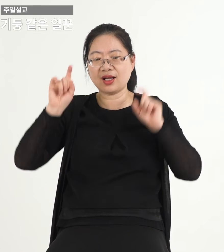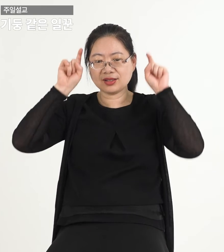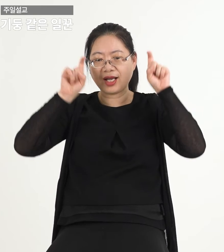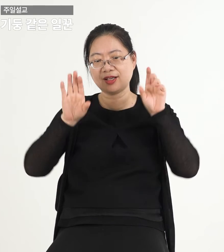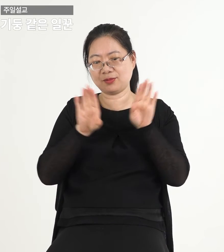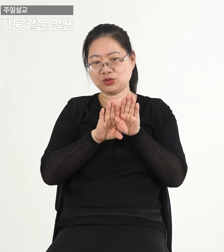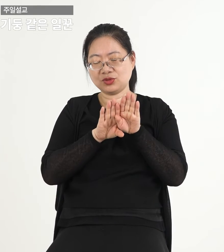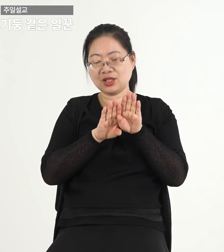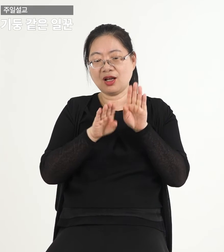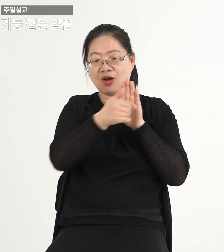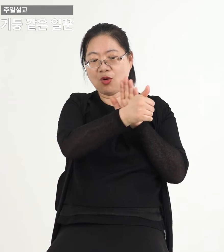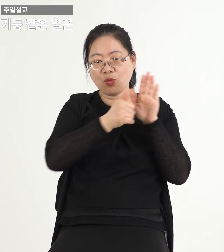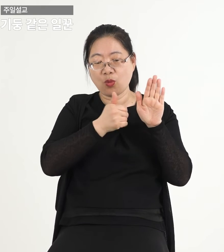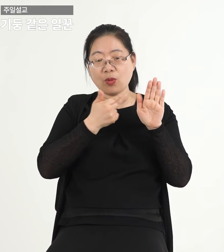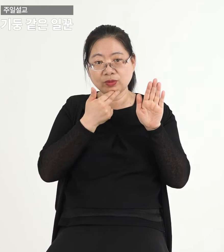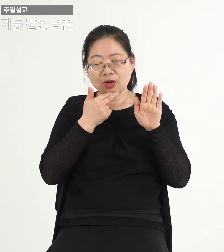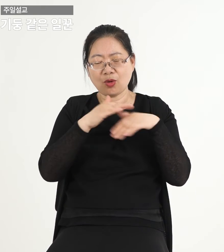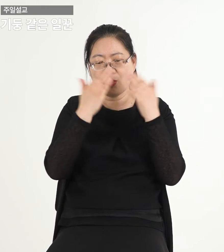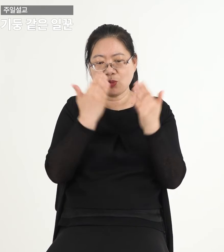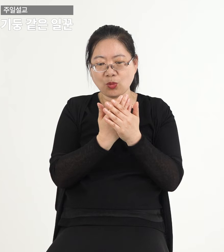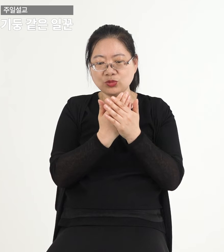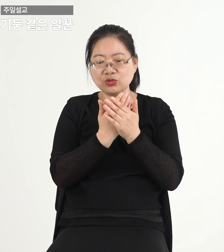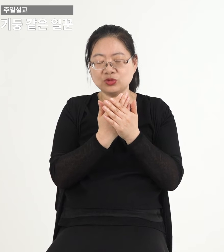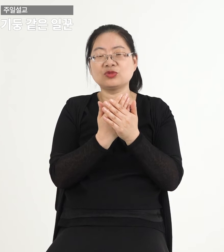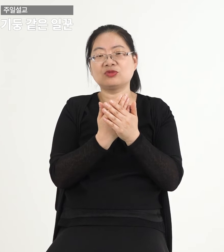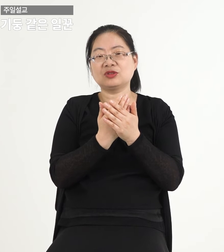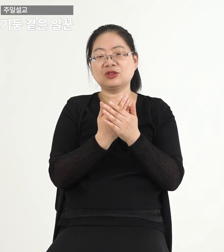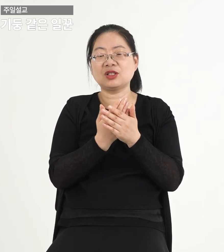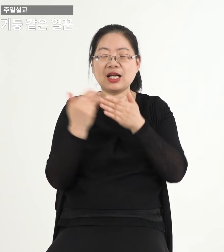들어오지 않으면 전부 강도요 도적들이라고 그랬어요.